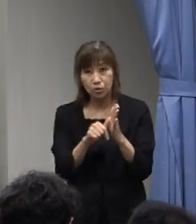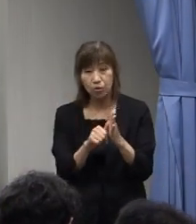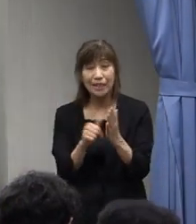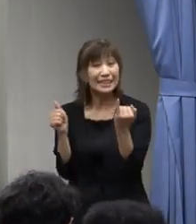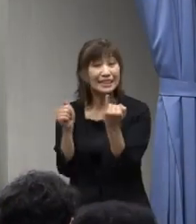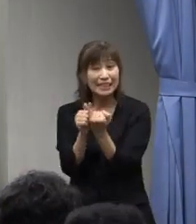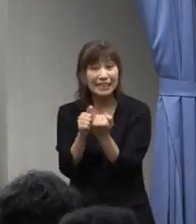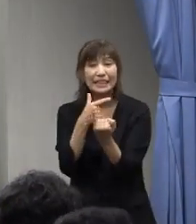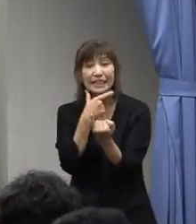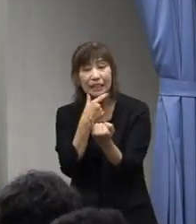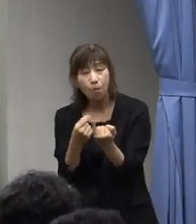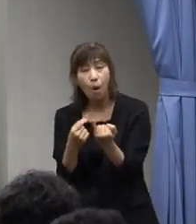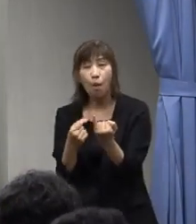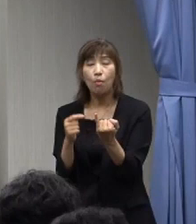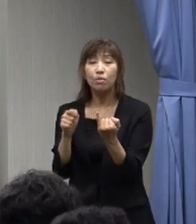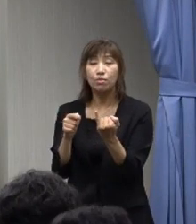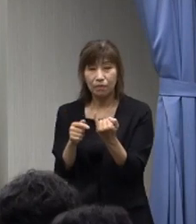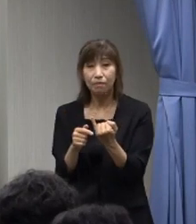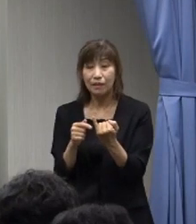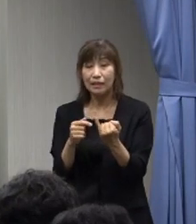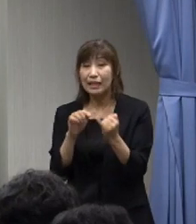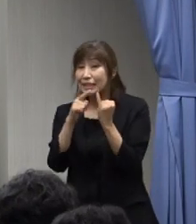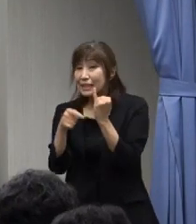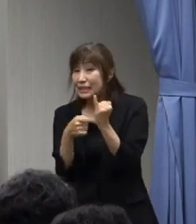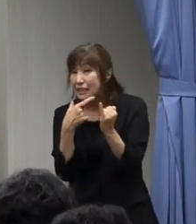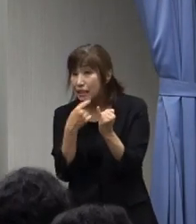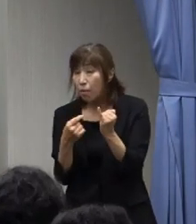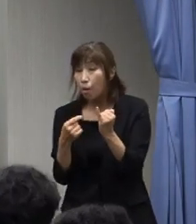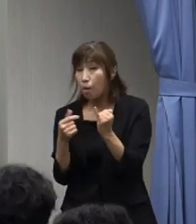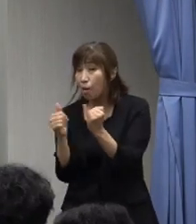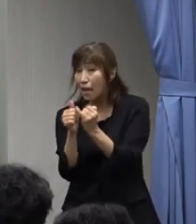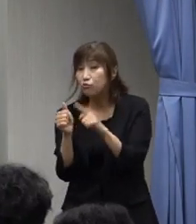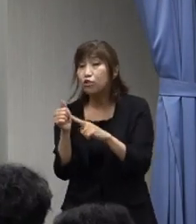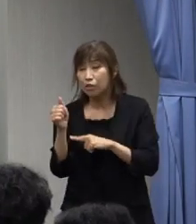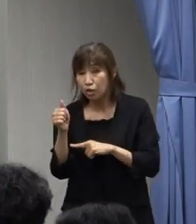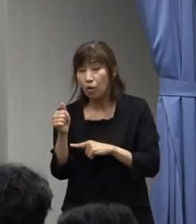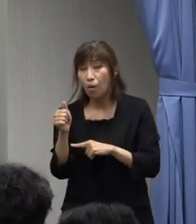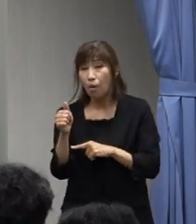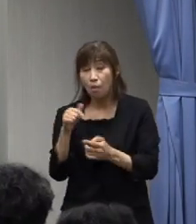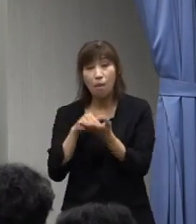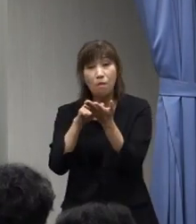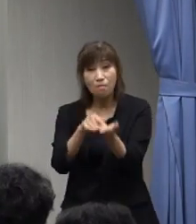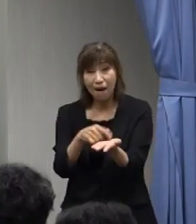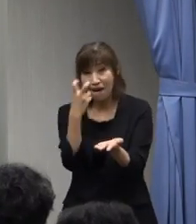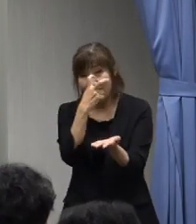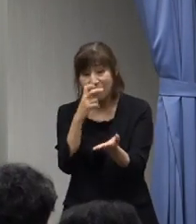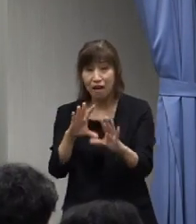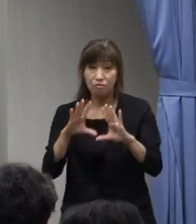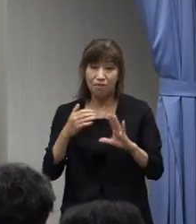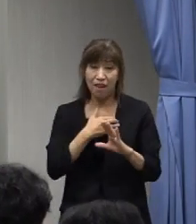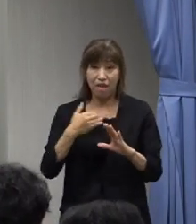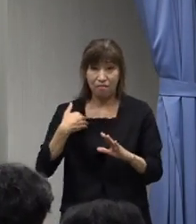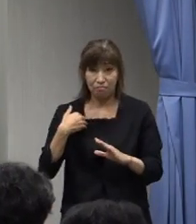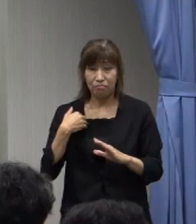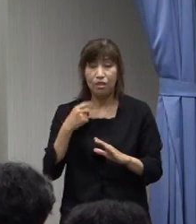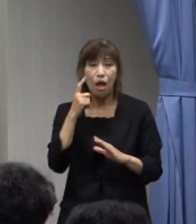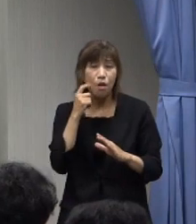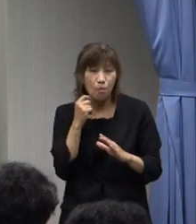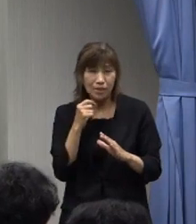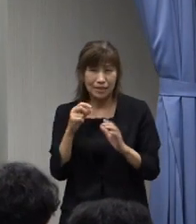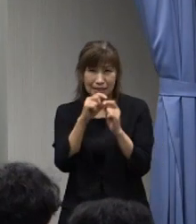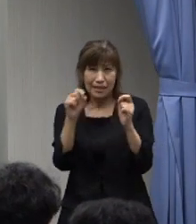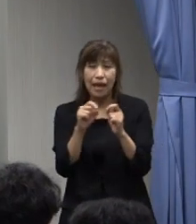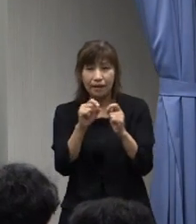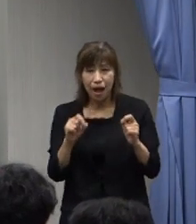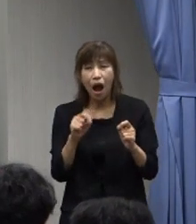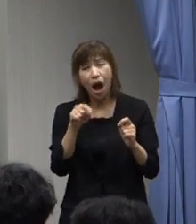者の方もこの抗体検査を無料で受けます。で、この抗体検査の結果、抗体量が低い方は無料でワクチンを受けることもでき